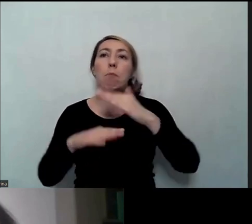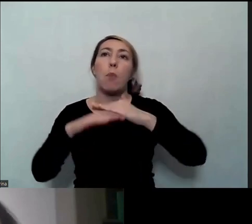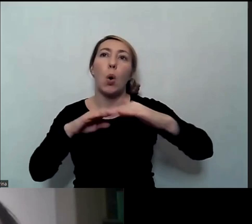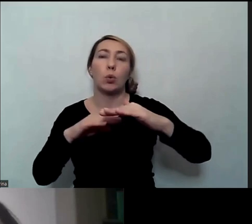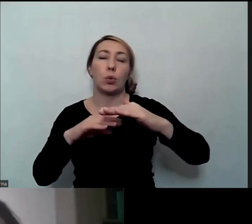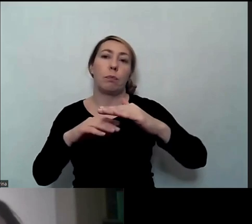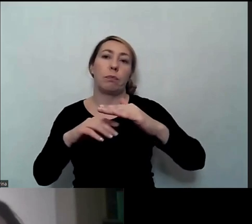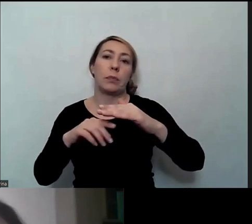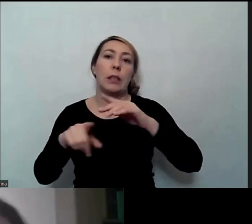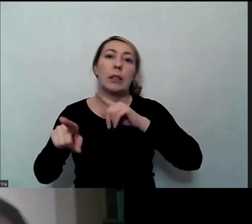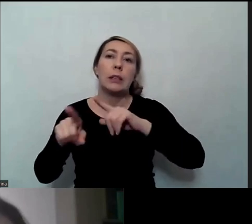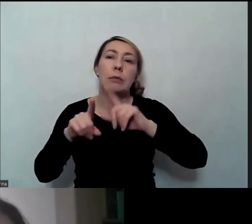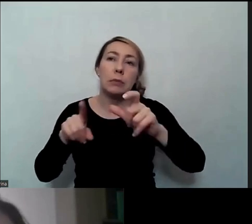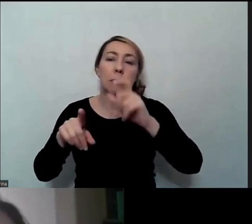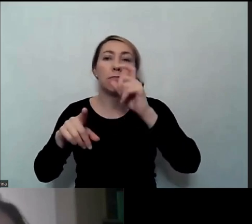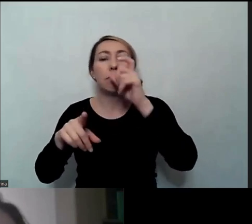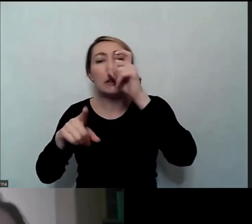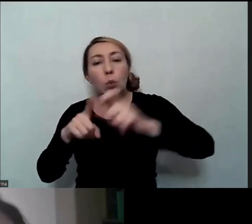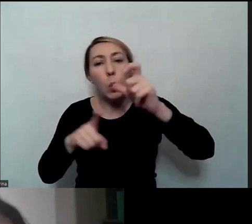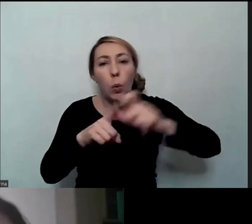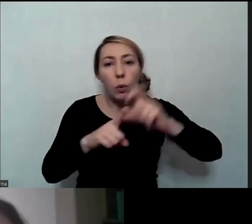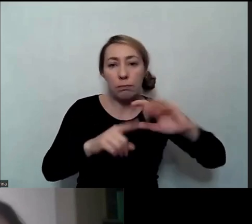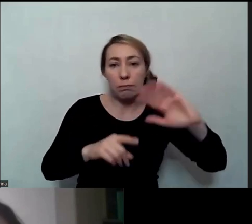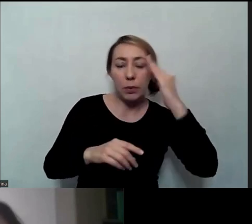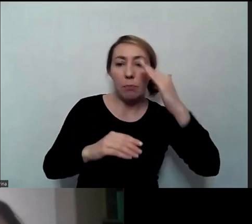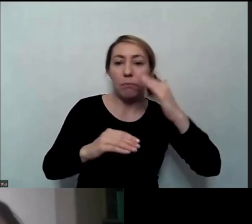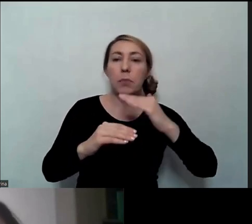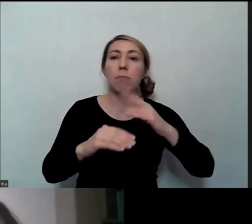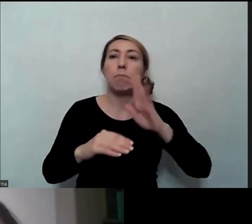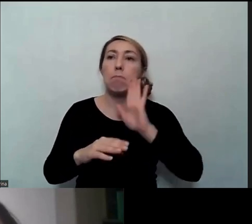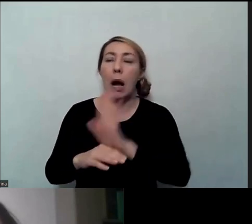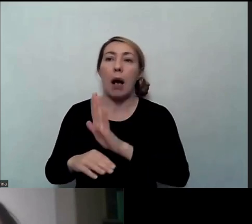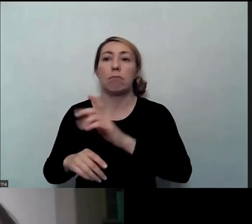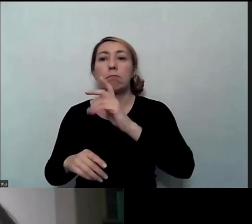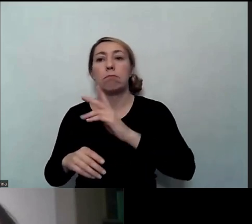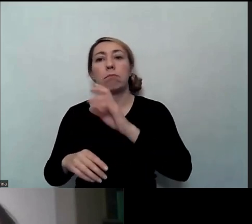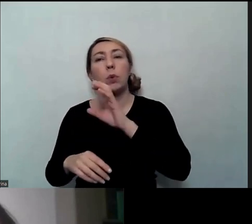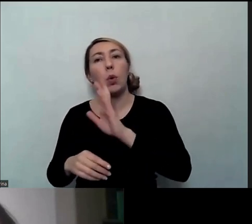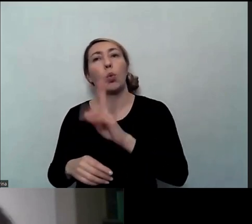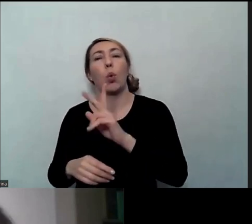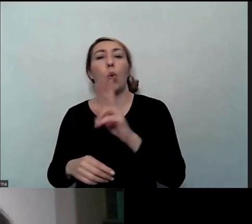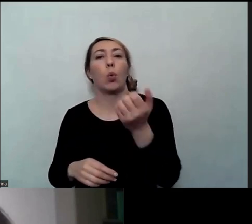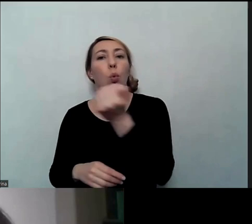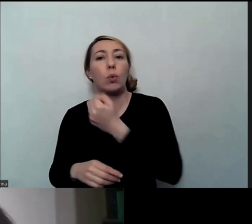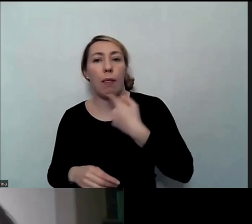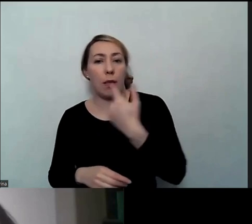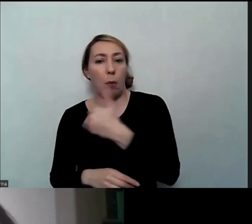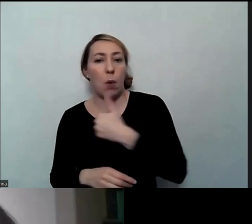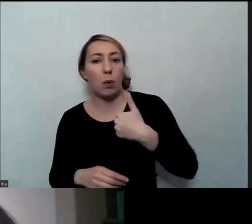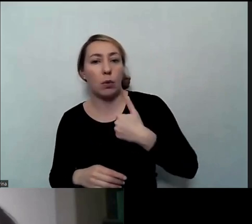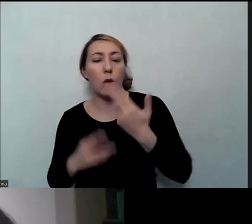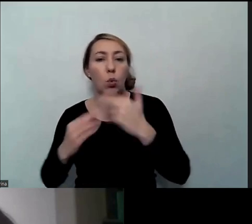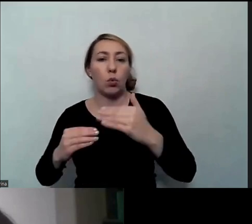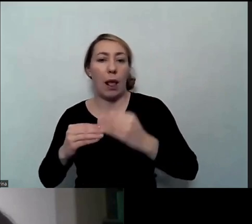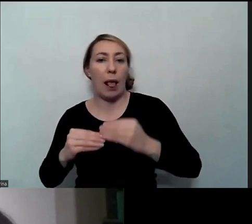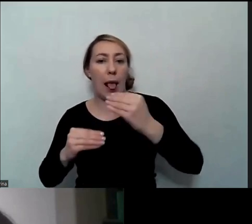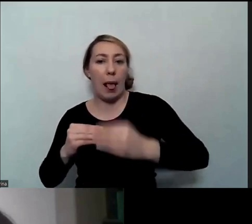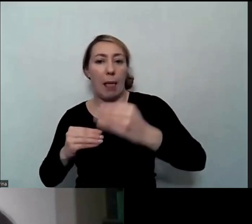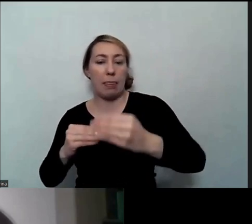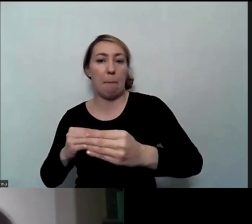w poszczególnych polach semantycznych osiąga osoba, która posługuje się językiem polskim na konkretnym etapie